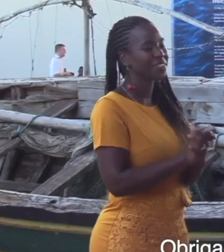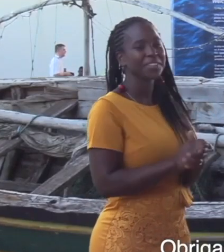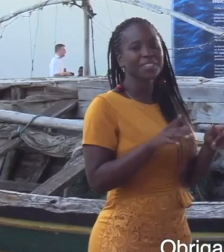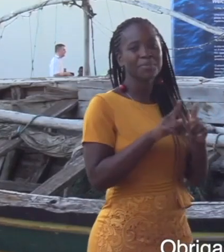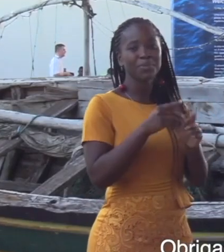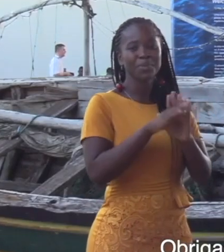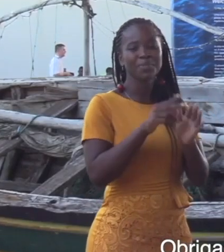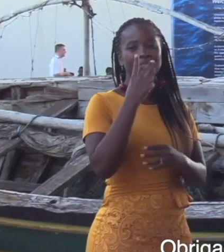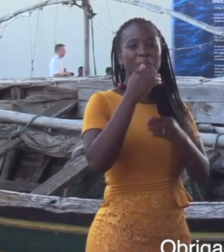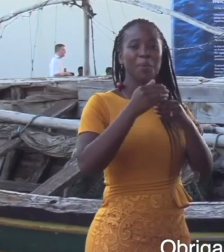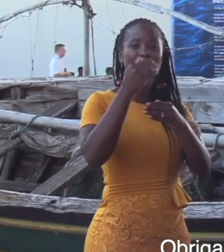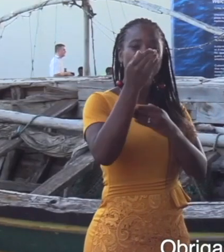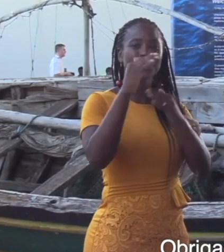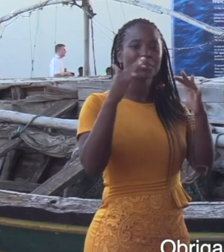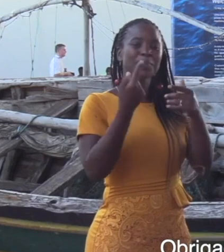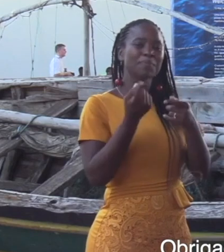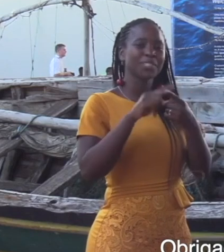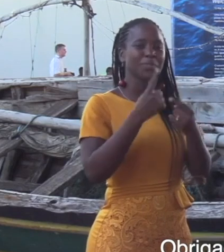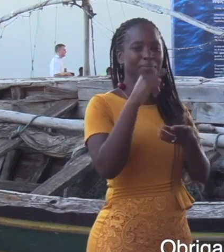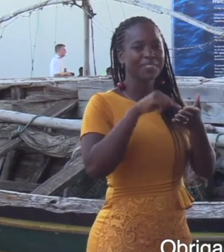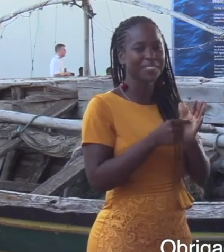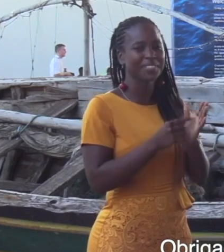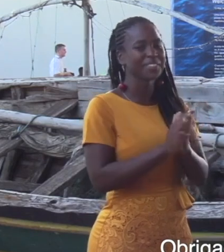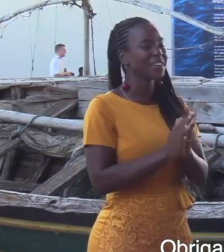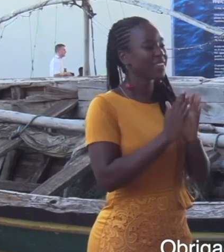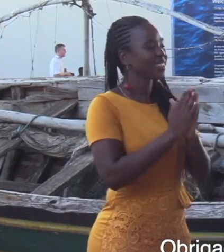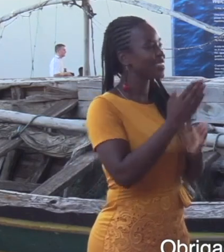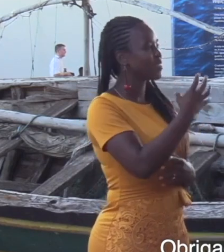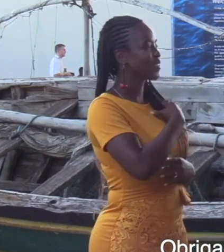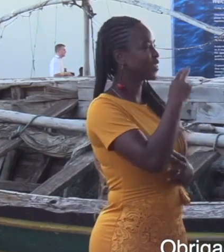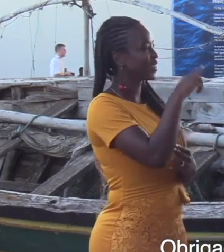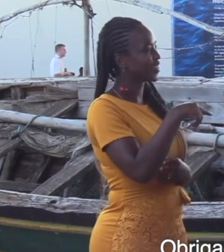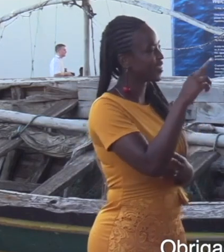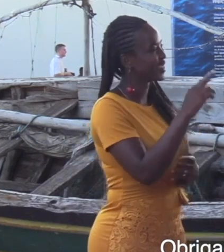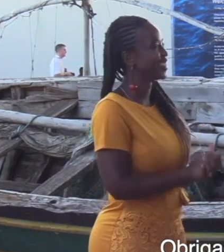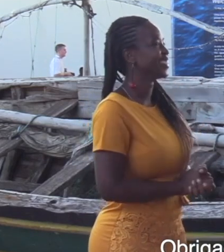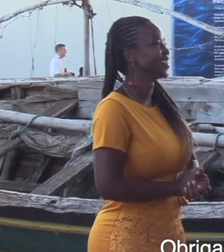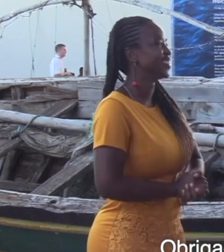Obrigada pela entrevista e agradecer mais uma vez ao telespetador.